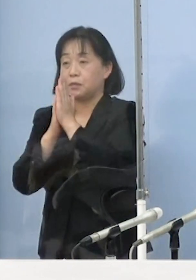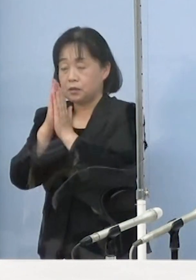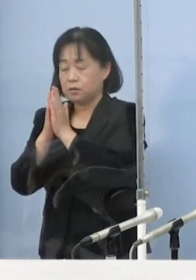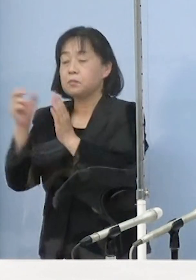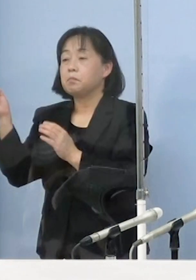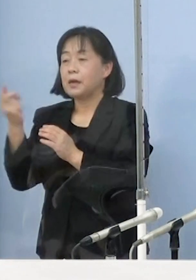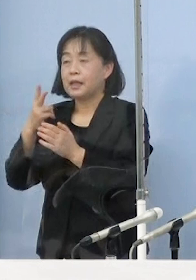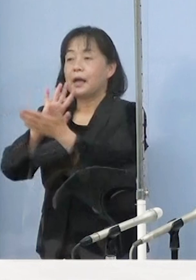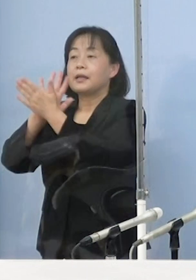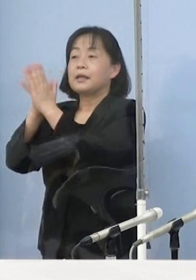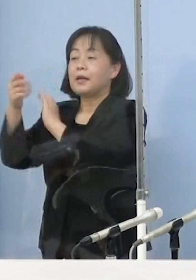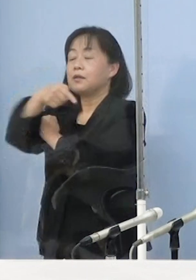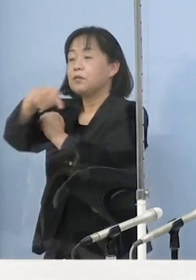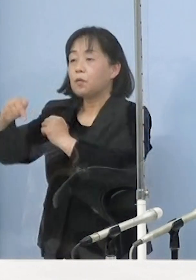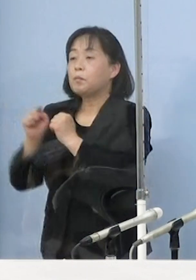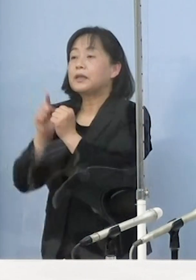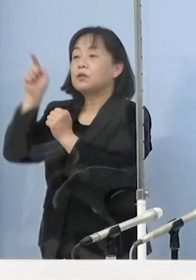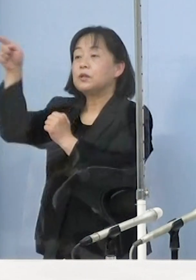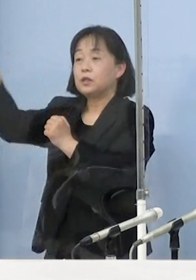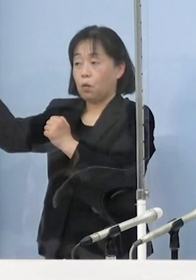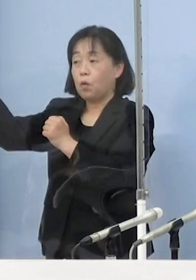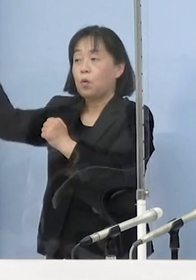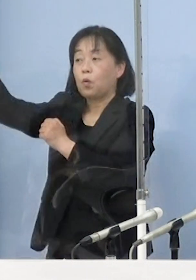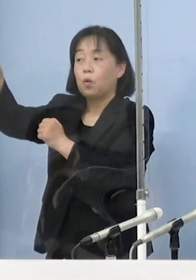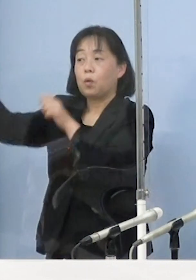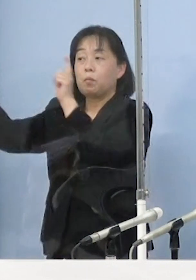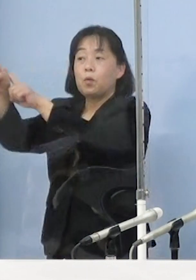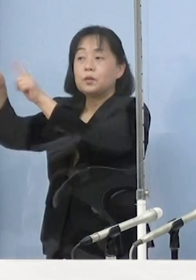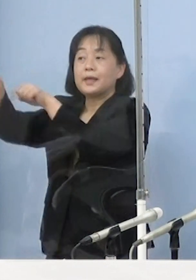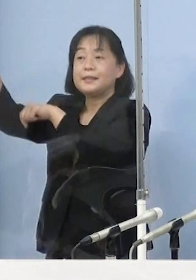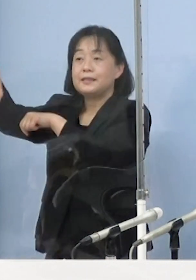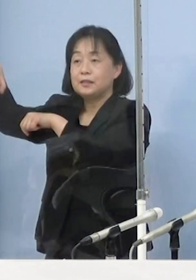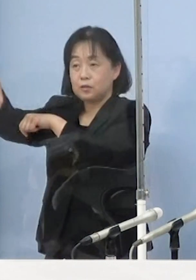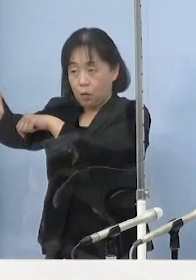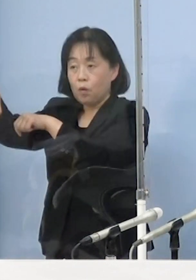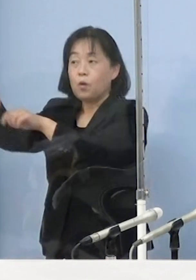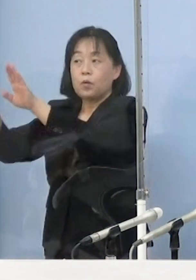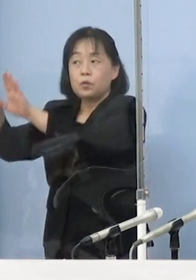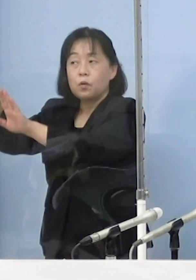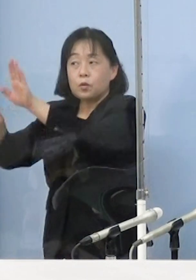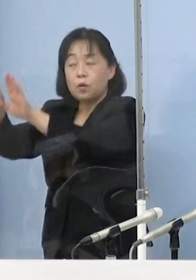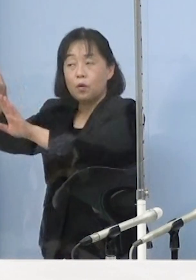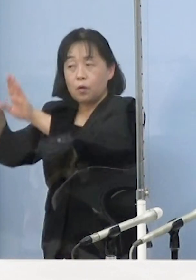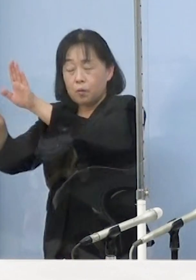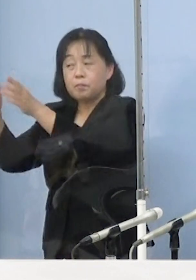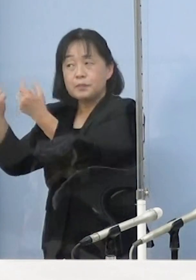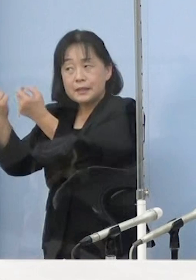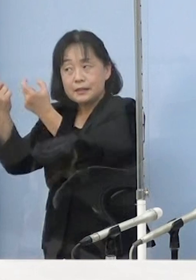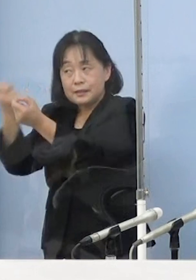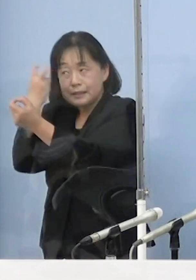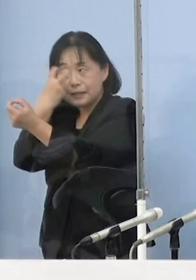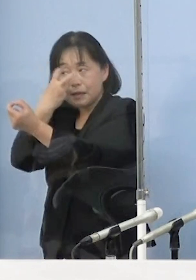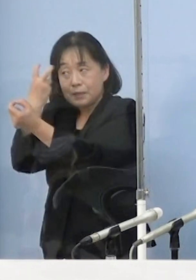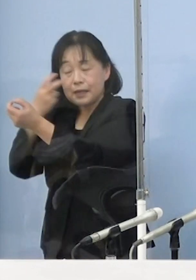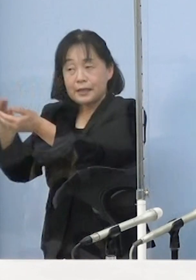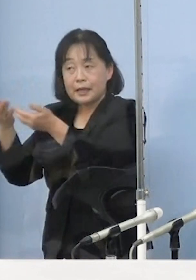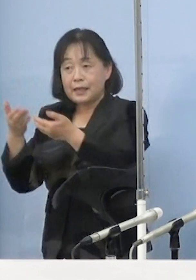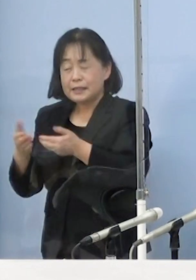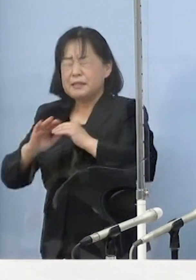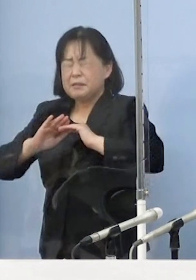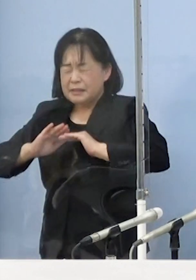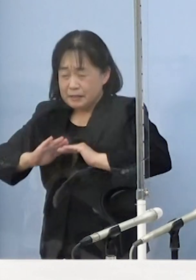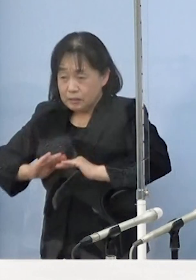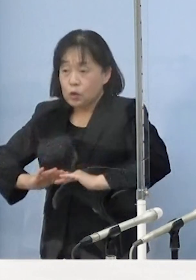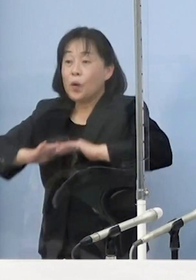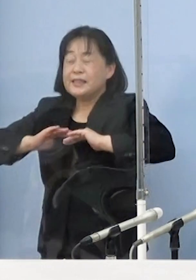動、ぜひその目的地の感染の状況をしっかりと事前に調べていただいて、慎重にも